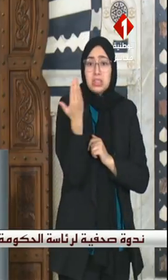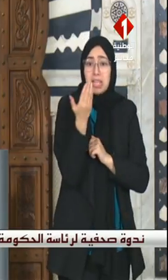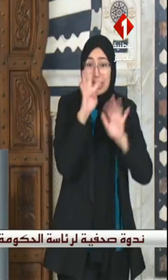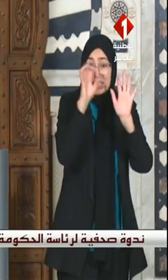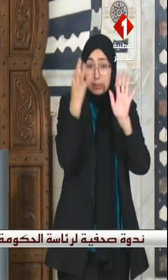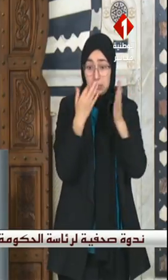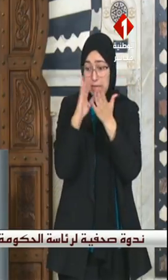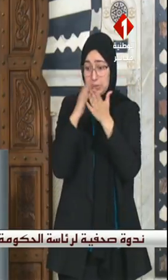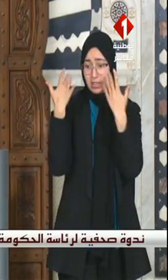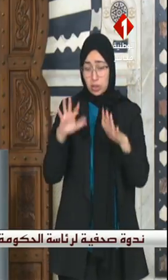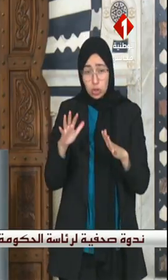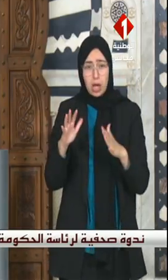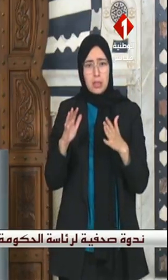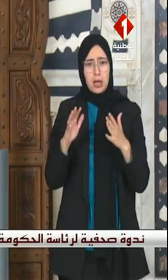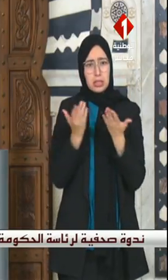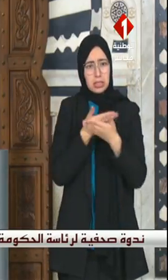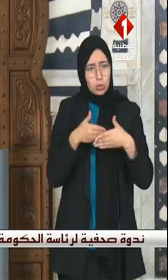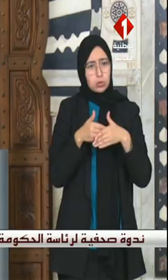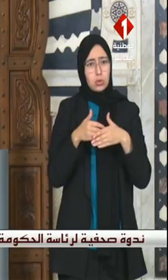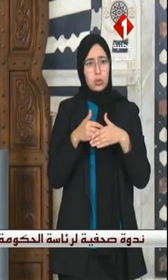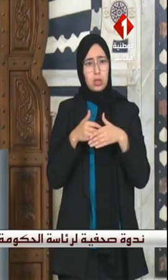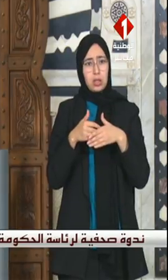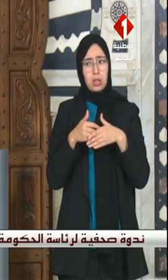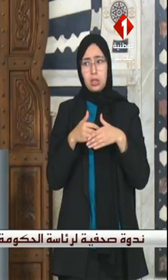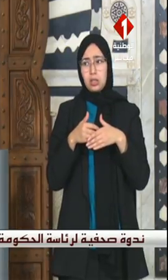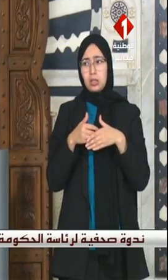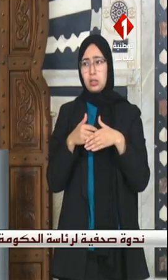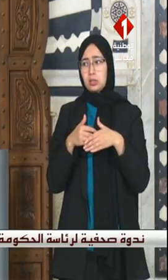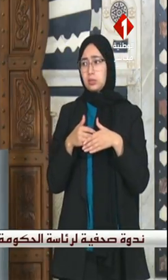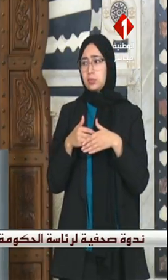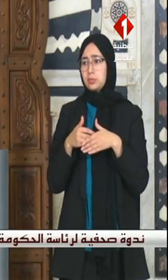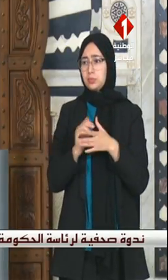ولذلك عندكم فكره على المعطى هذا، هل انه ثم معناتها شنو تطمنوا اهالي سبيتلا؟